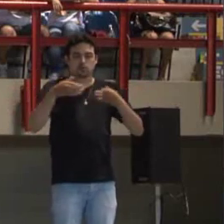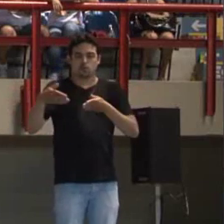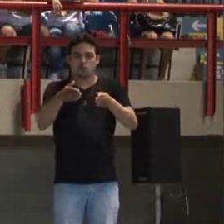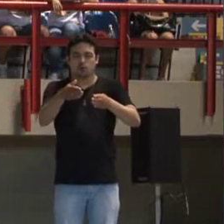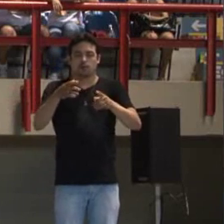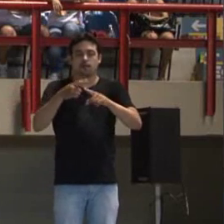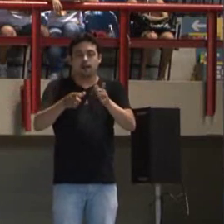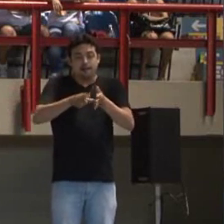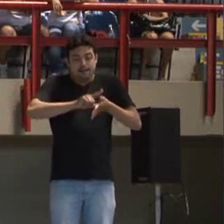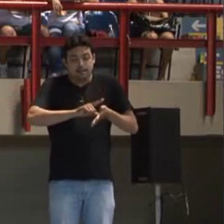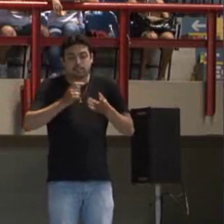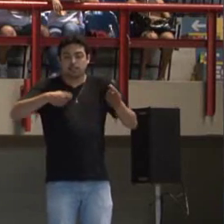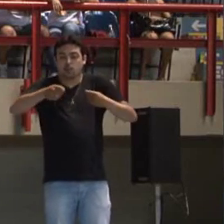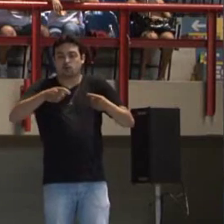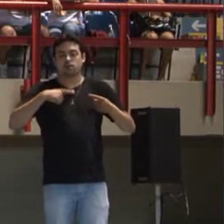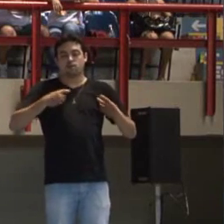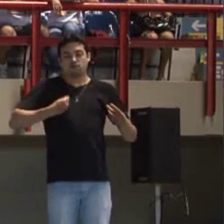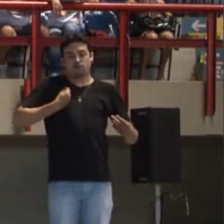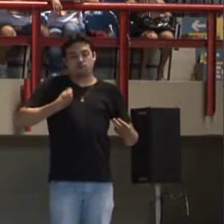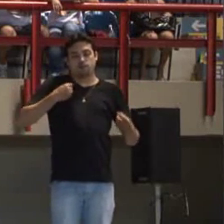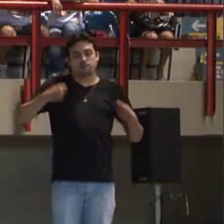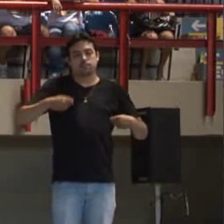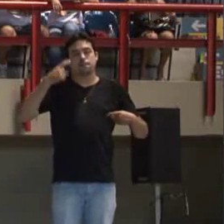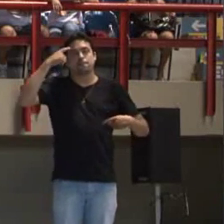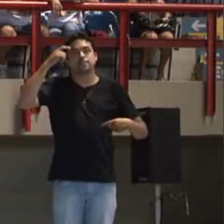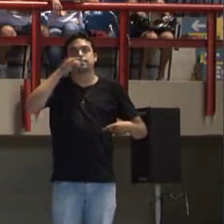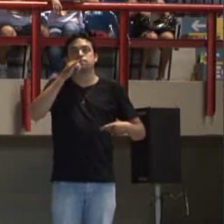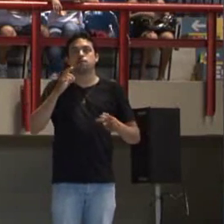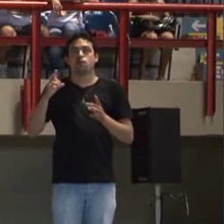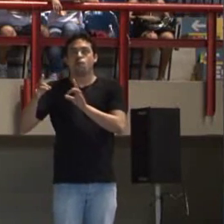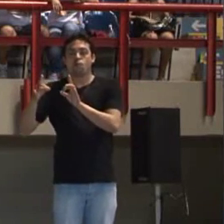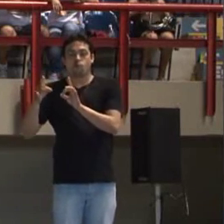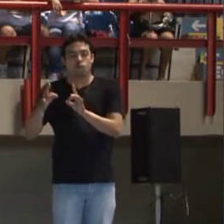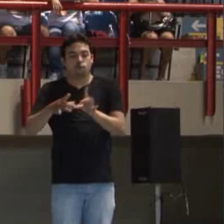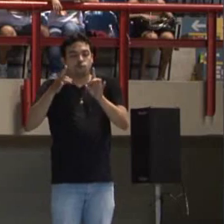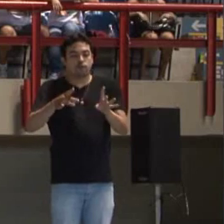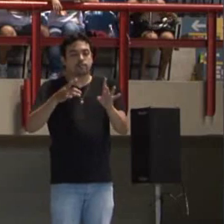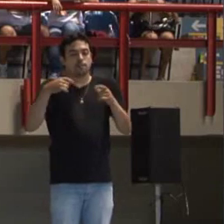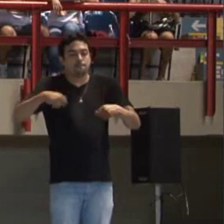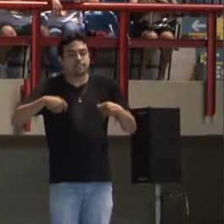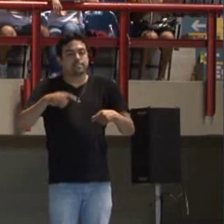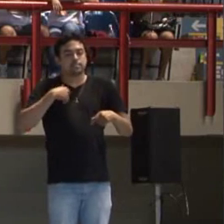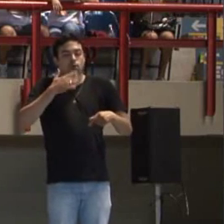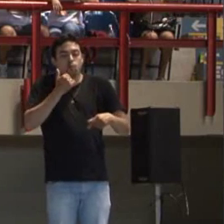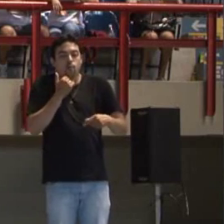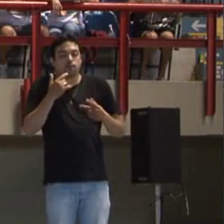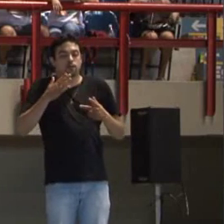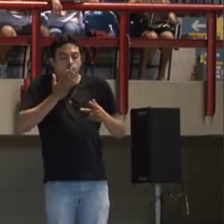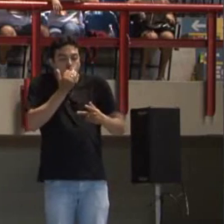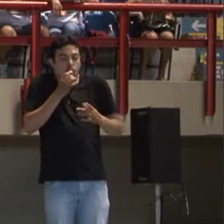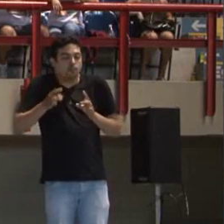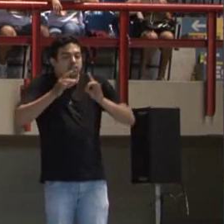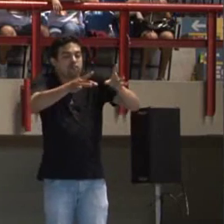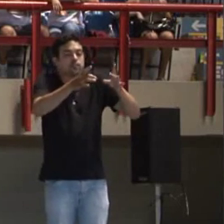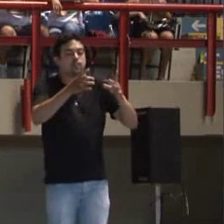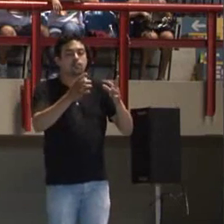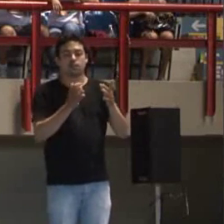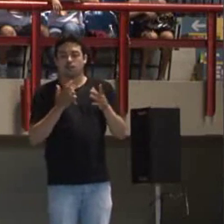primeiro sobreviver, né não? Imagine eu vender aquilo que eu tenho como comida. Se eu vender minha comida, eu vou comer o